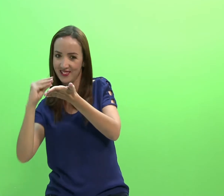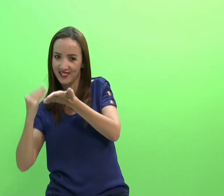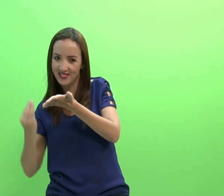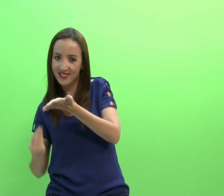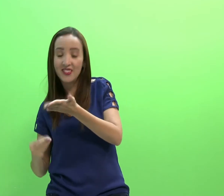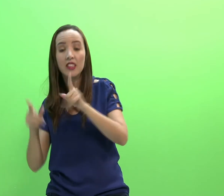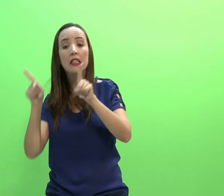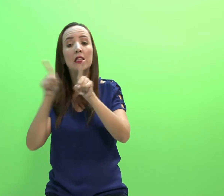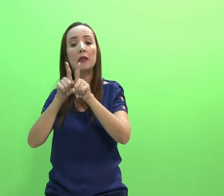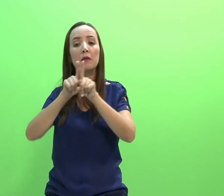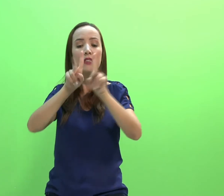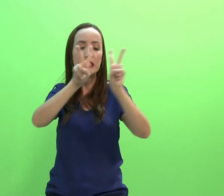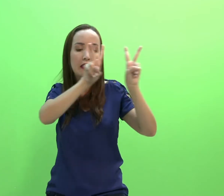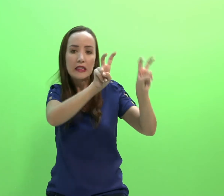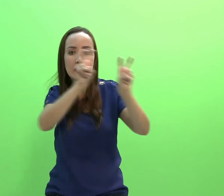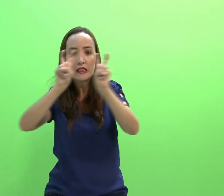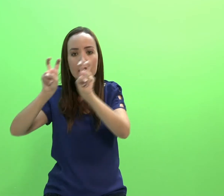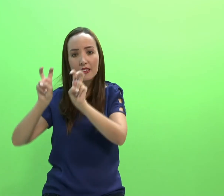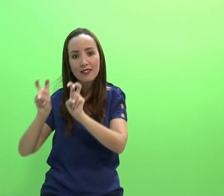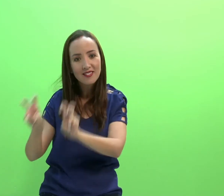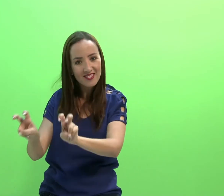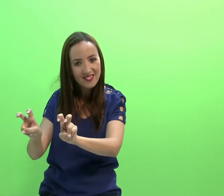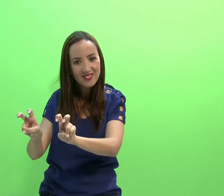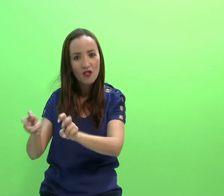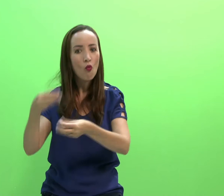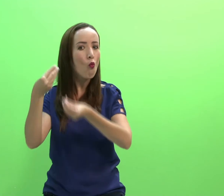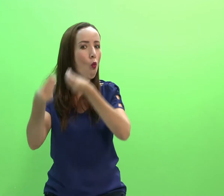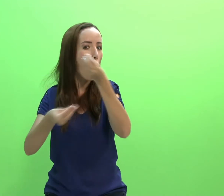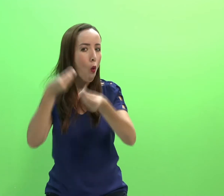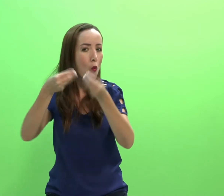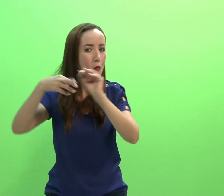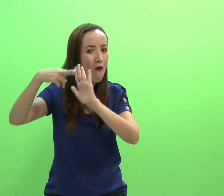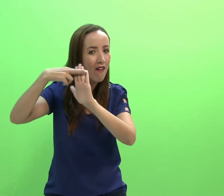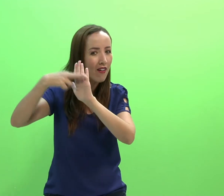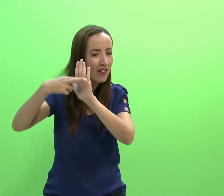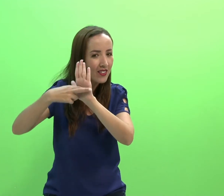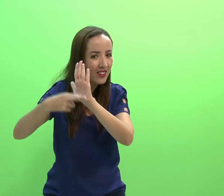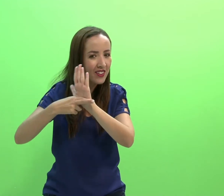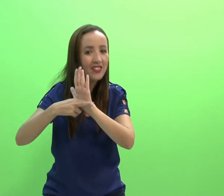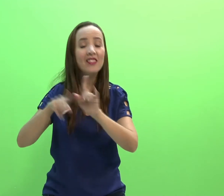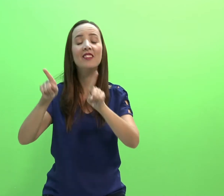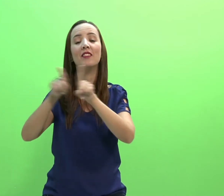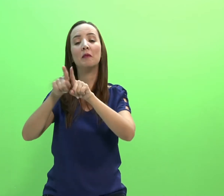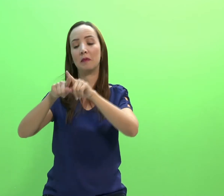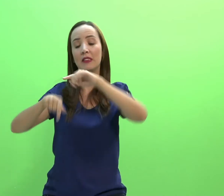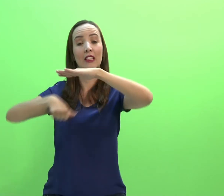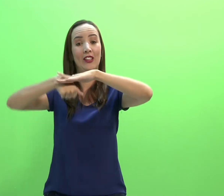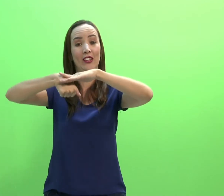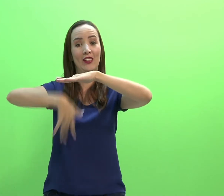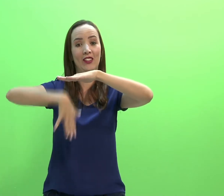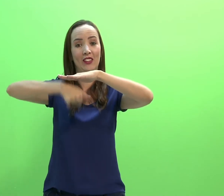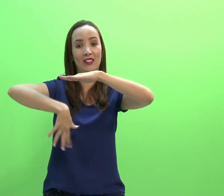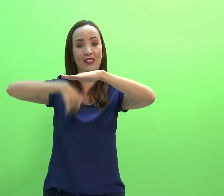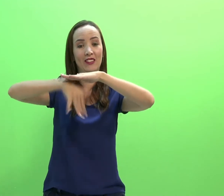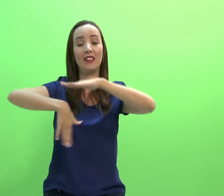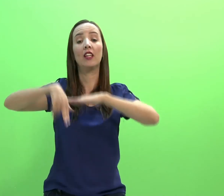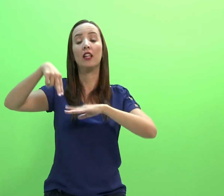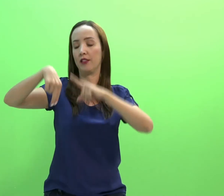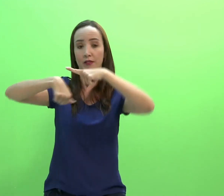Referências bibliográficas utilizadas, citações. Então, quais são as regras para isso?